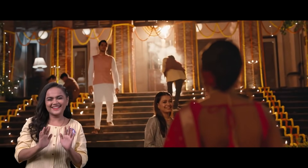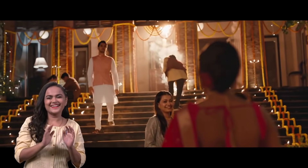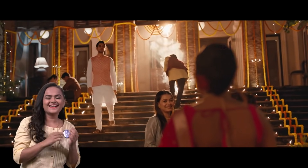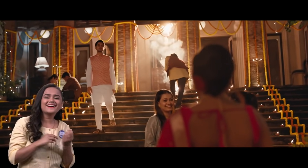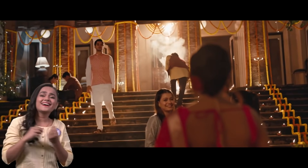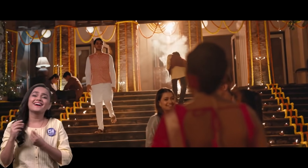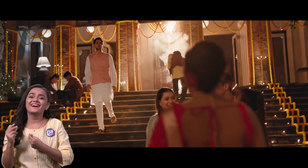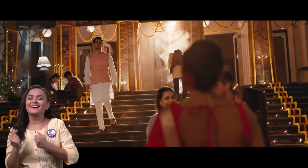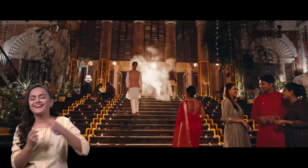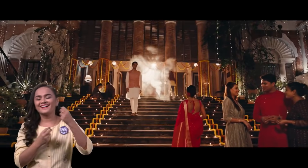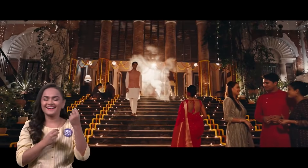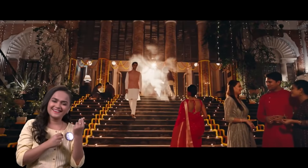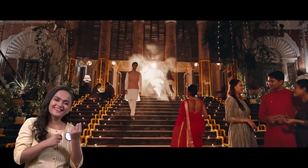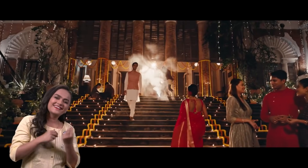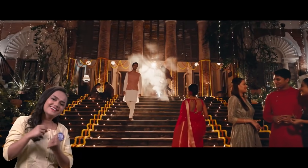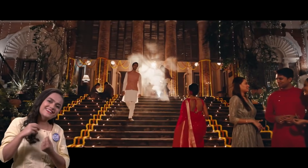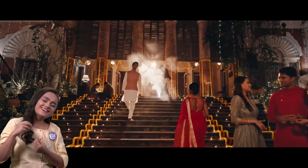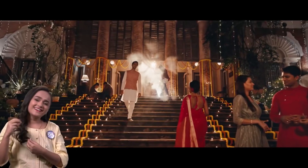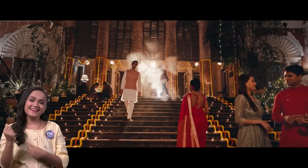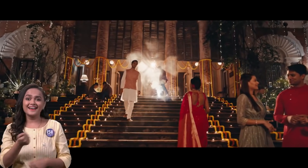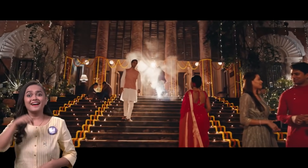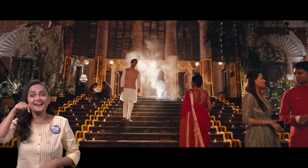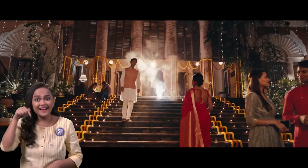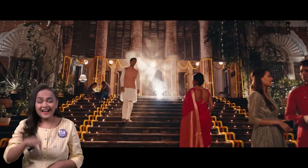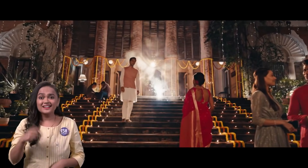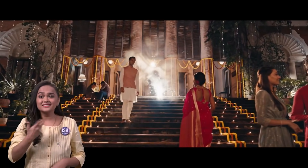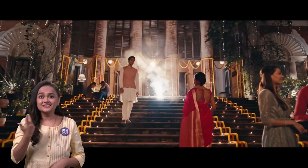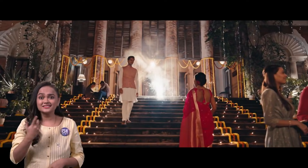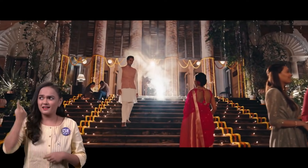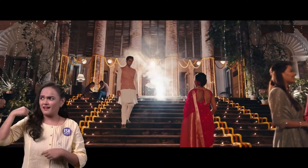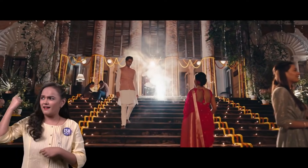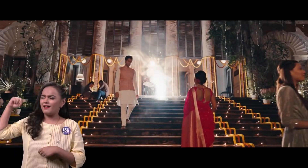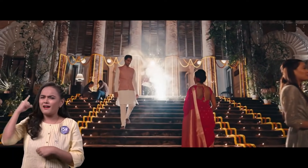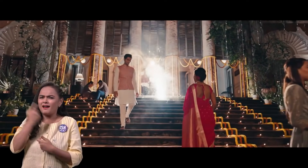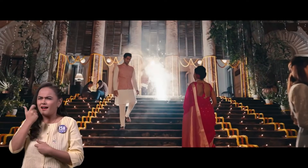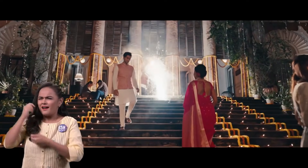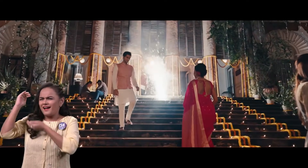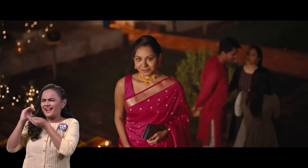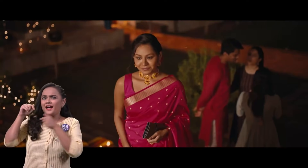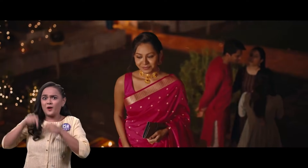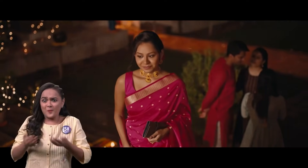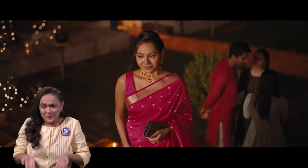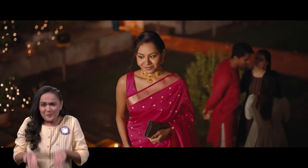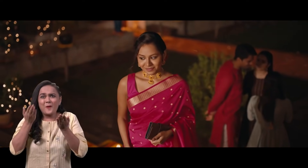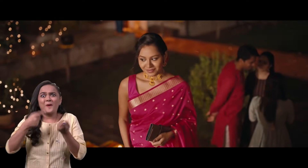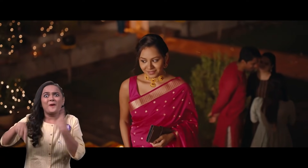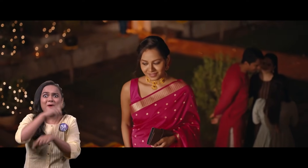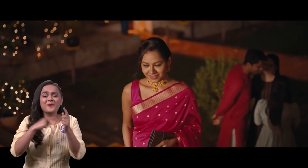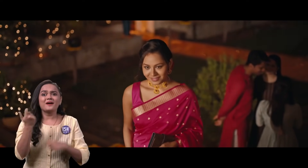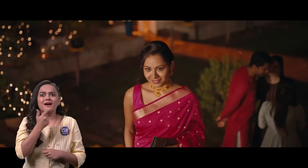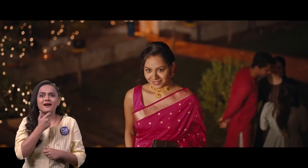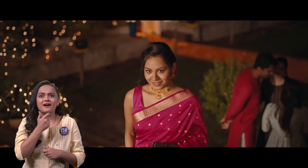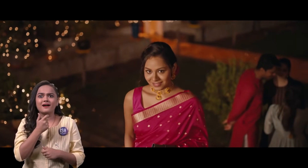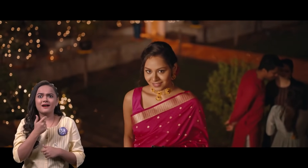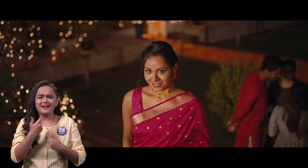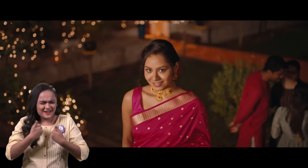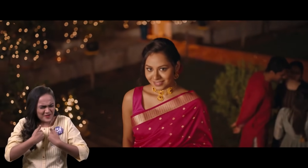उट्शा आज घर कल से ज्यादा मुश्कुराना है खुलके